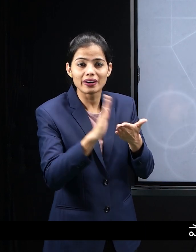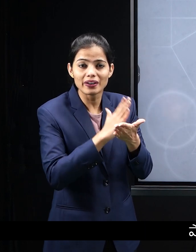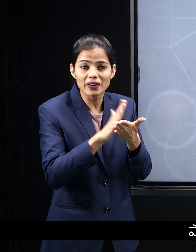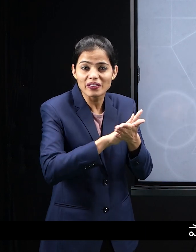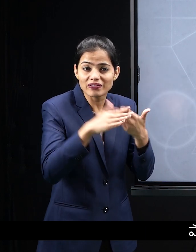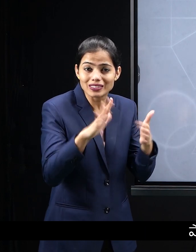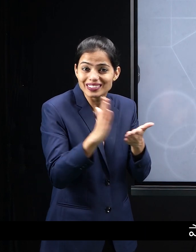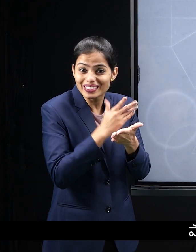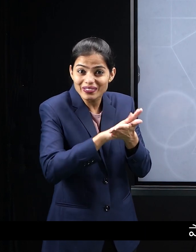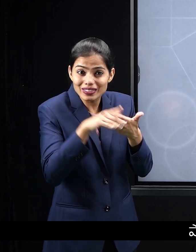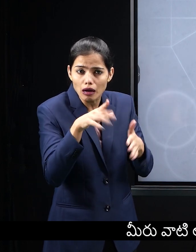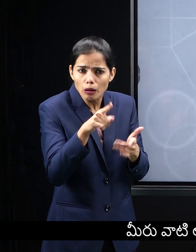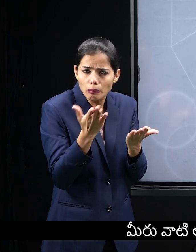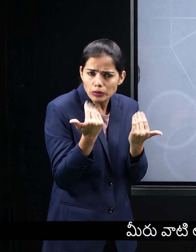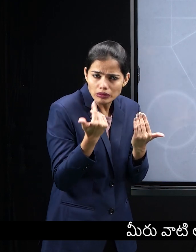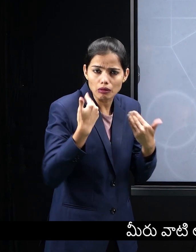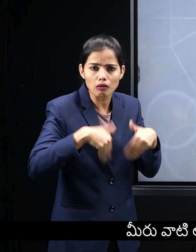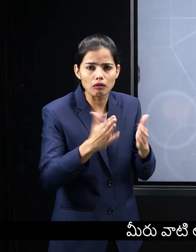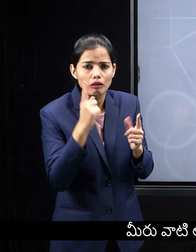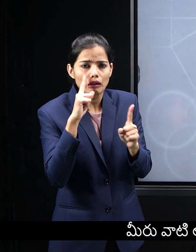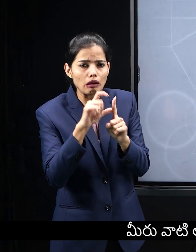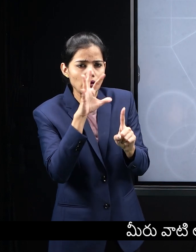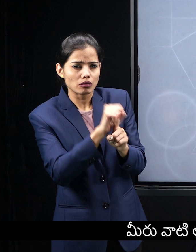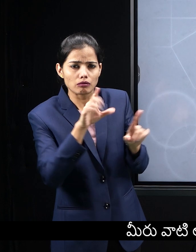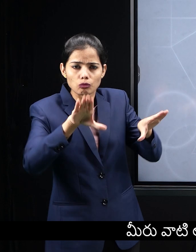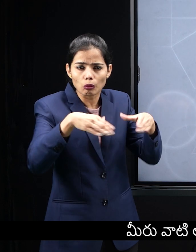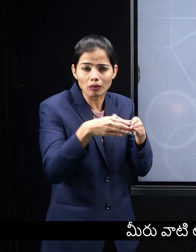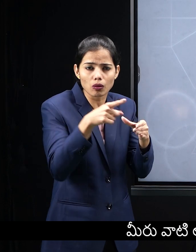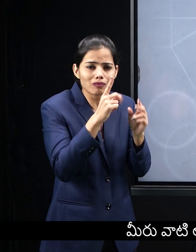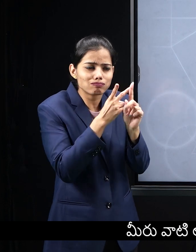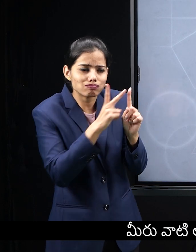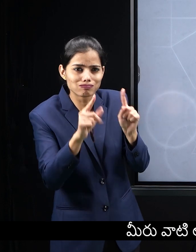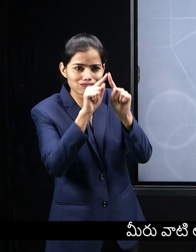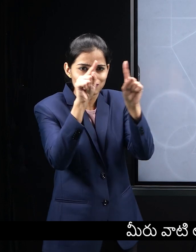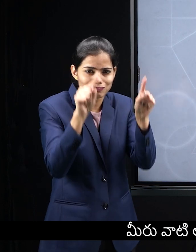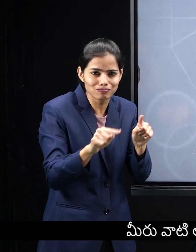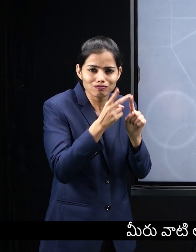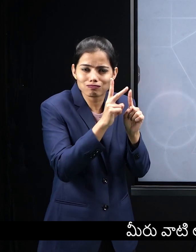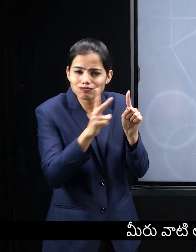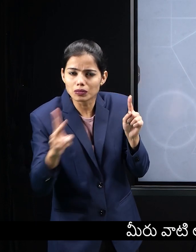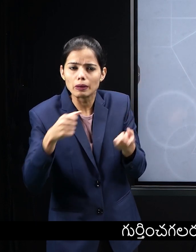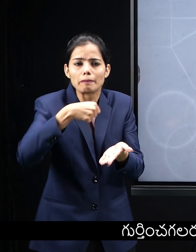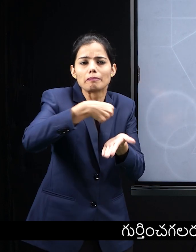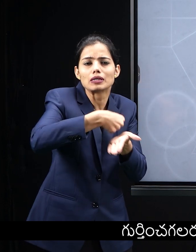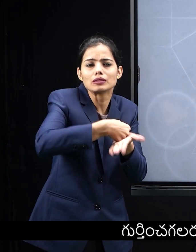ముగిసే సమయానికి మీరు వాటి లక్షణాల ఆధారంగా చతుర్భుజాలను గుర్తించగలరు